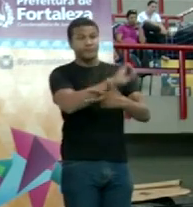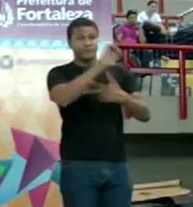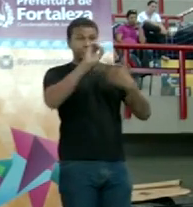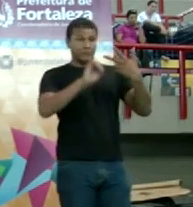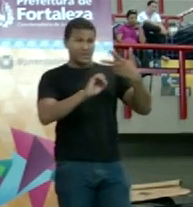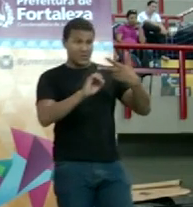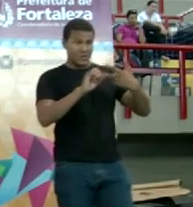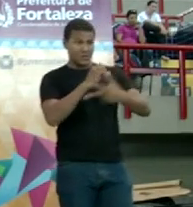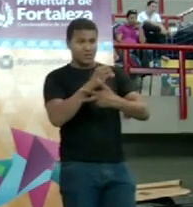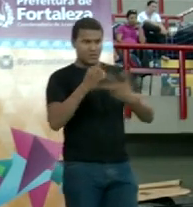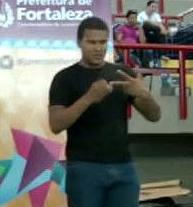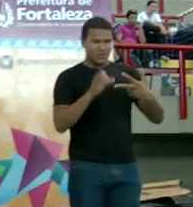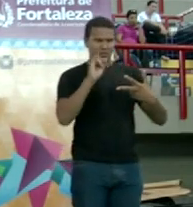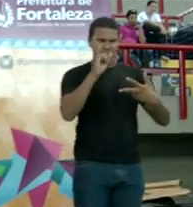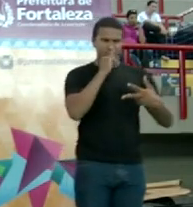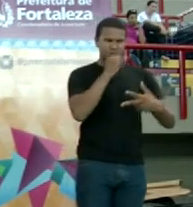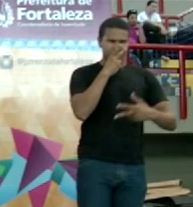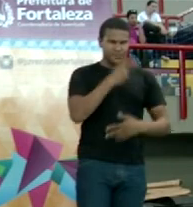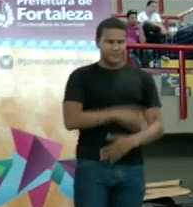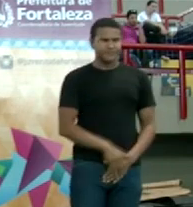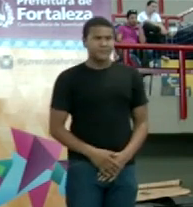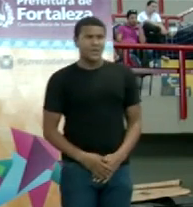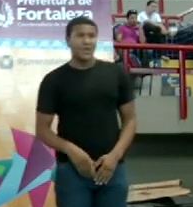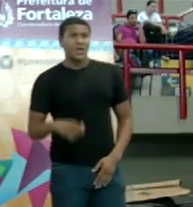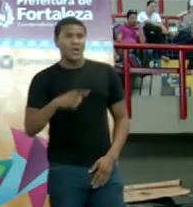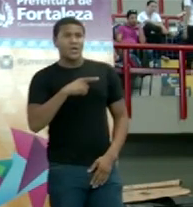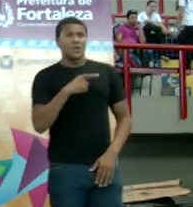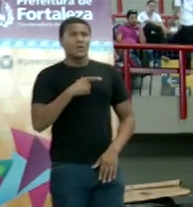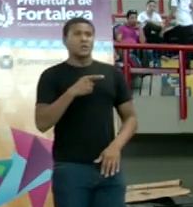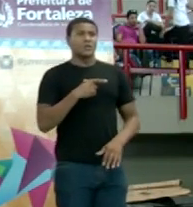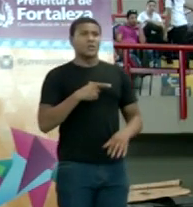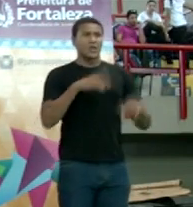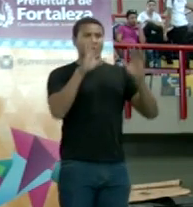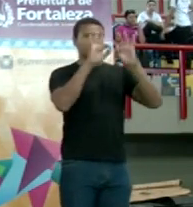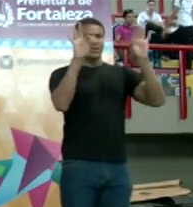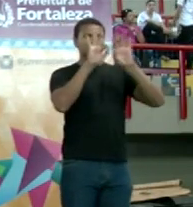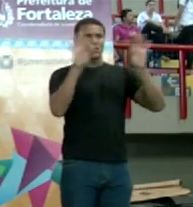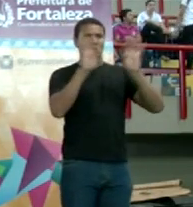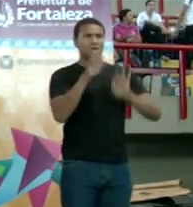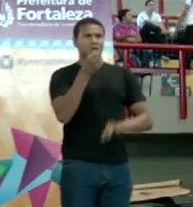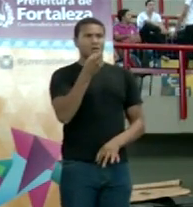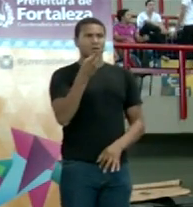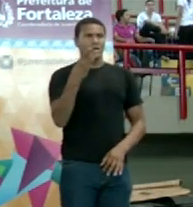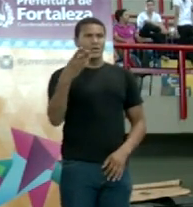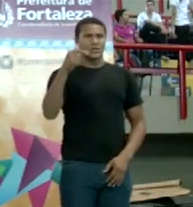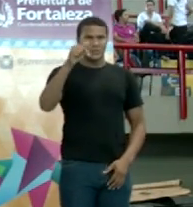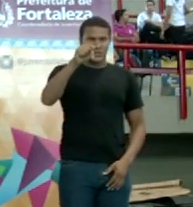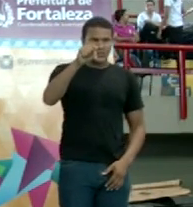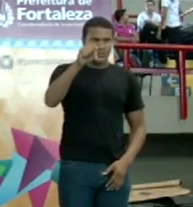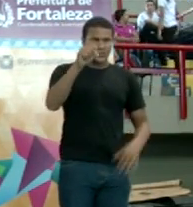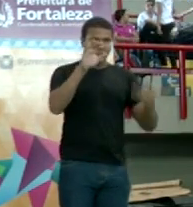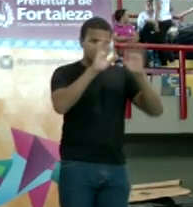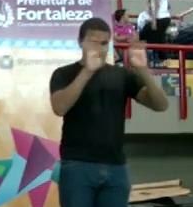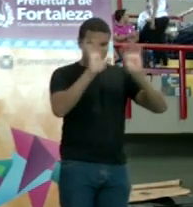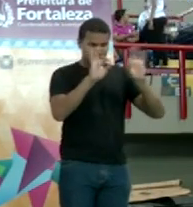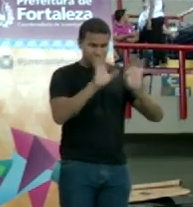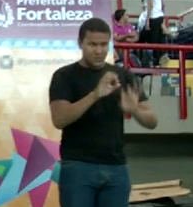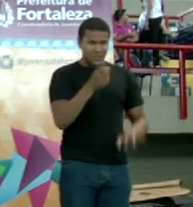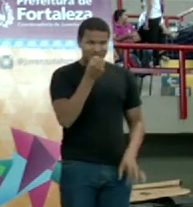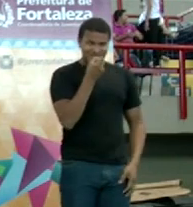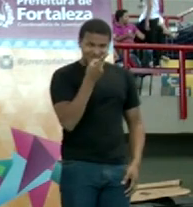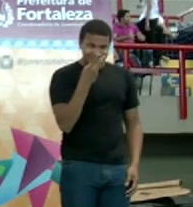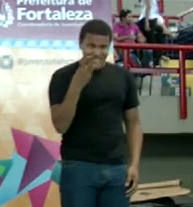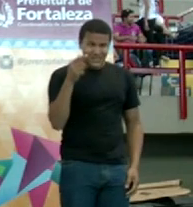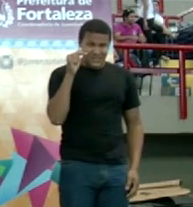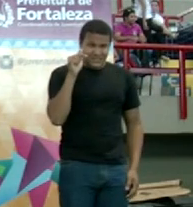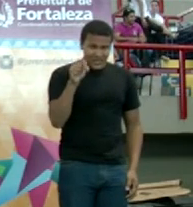Quem escreve até 7 linhas tira nota 0. Está claríssimo isso no edital. Uma redação